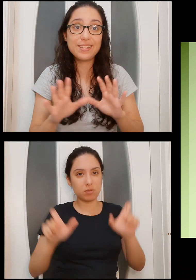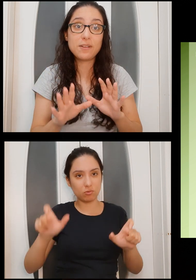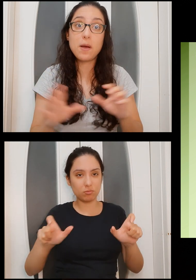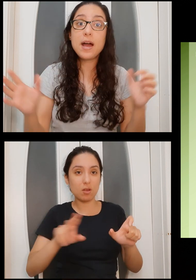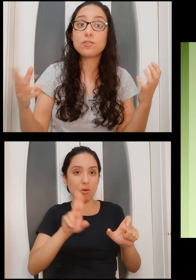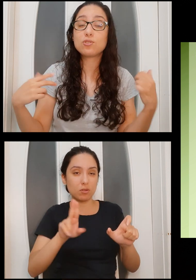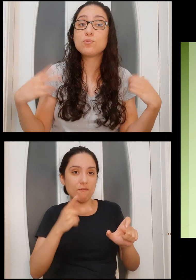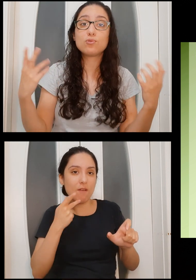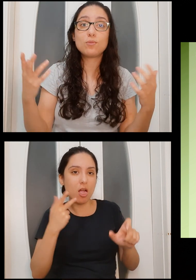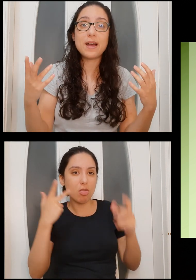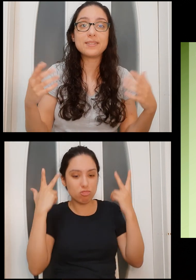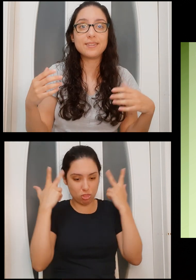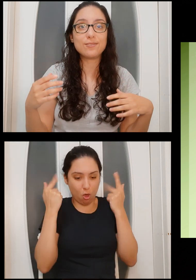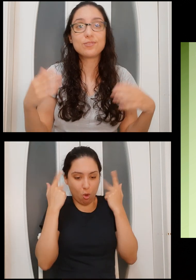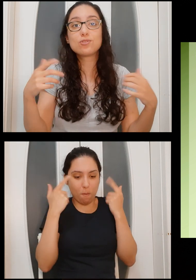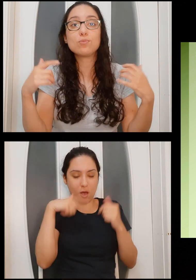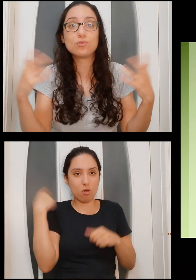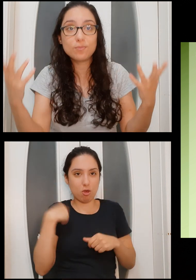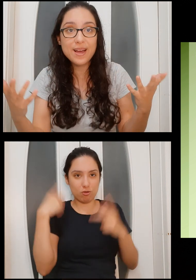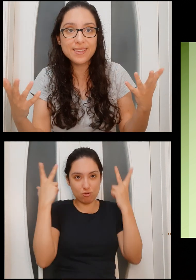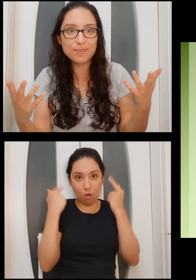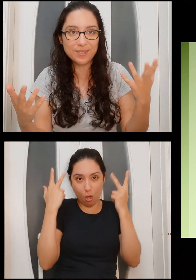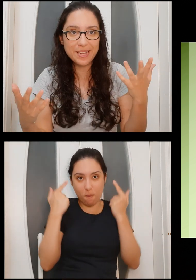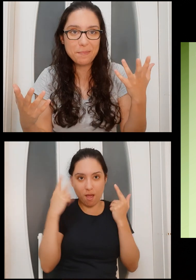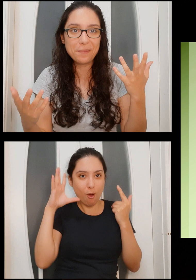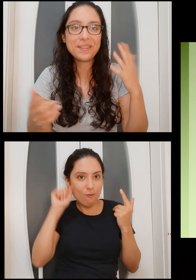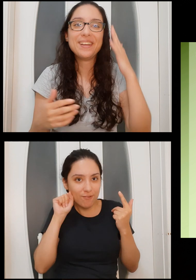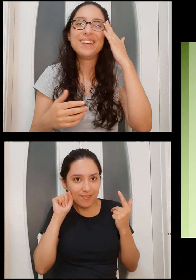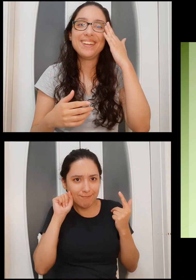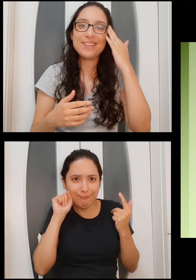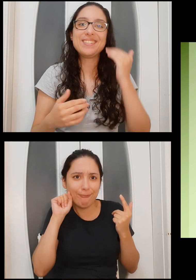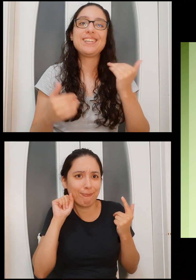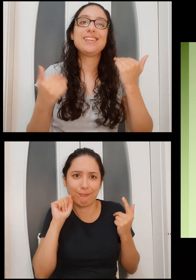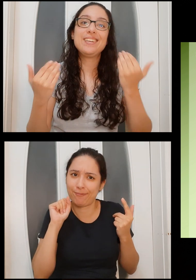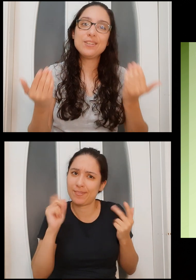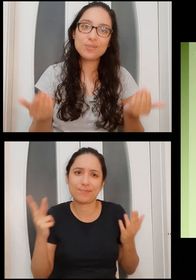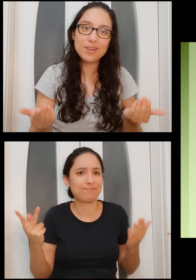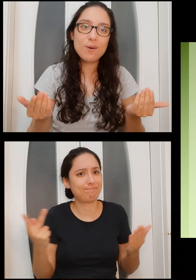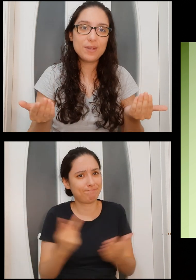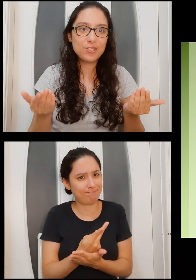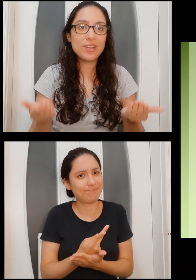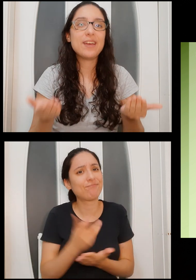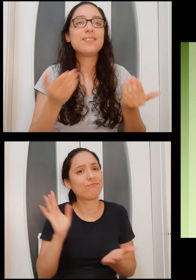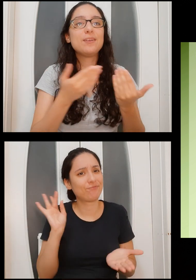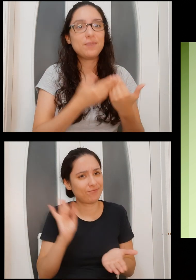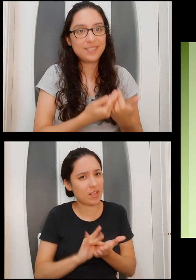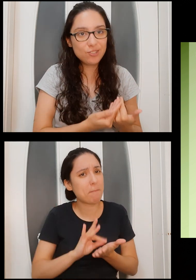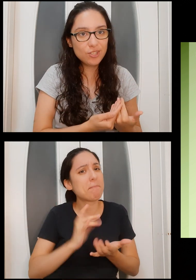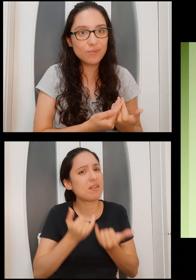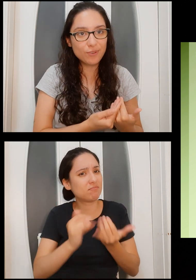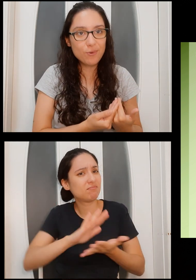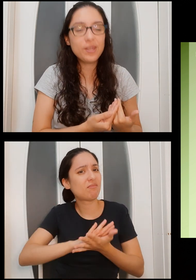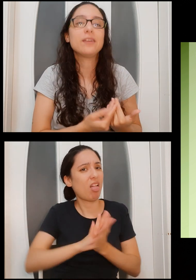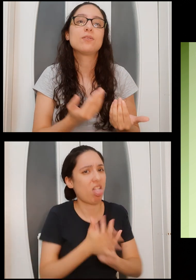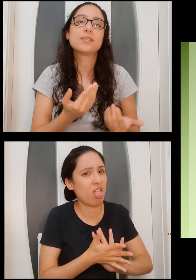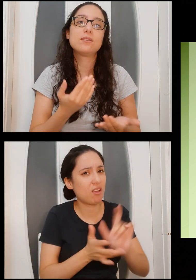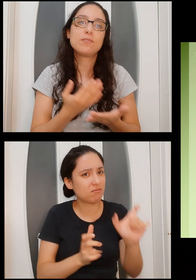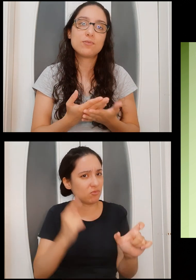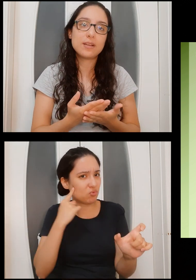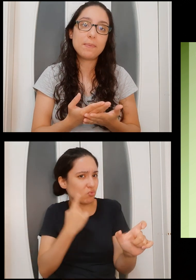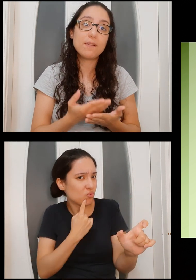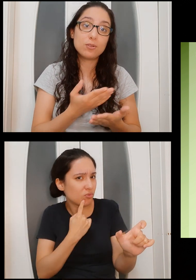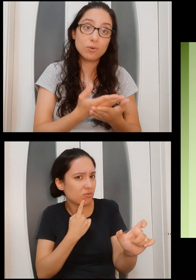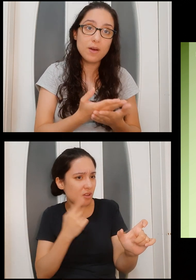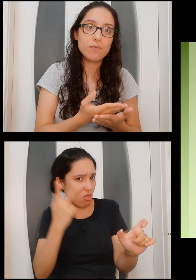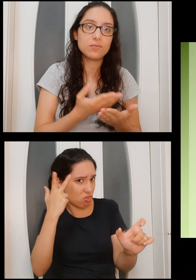controverso, elas falam, nós somos normais, né? Nós que somos normais, por exemplo. Então, assim, isso realmente é depreciativo, é ruim. Então, você